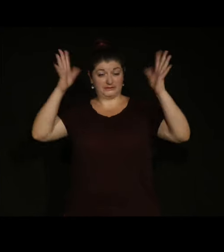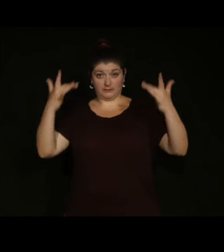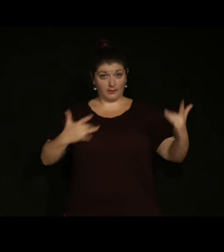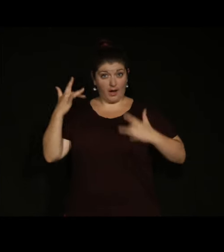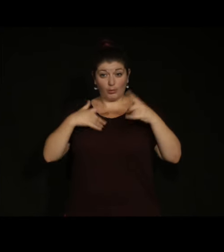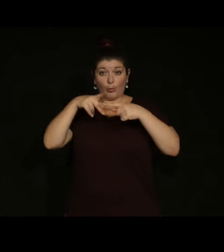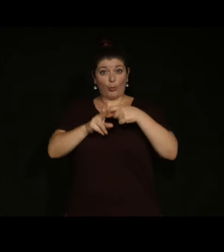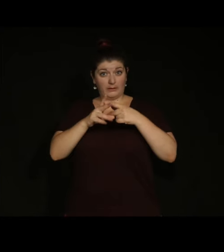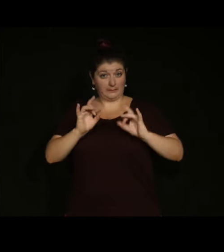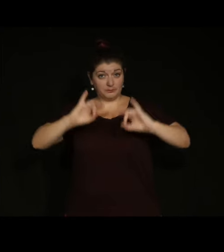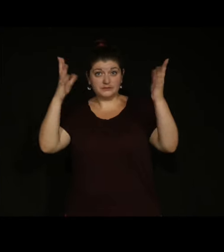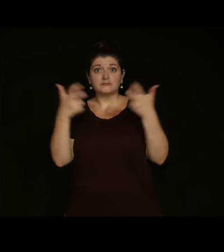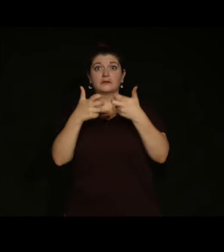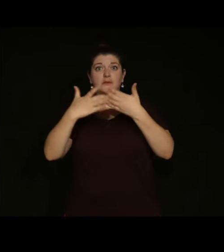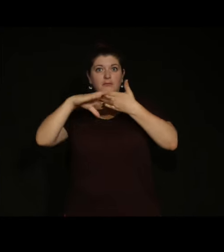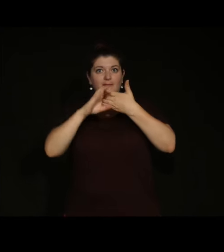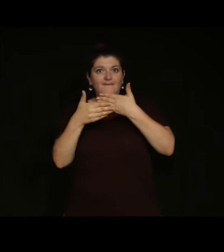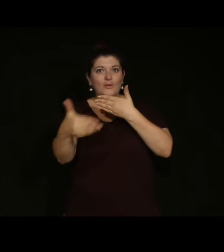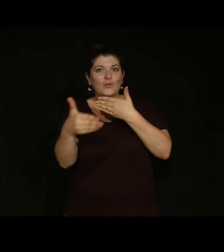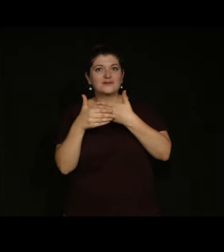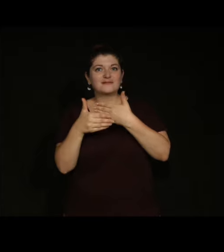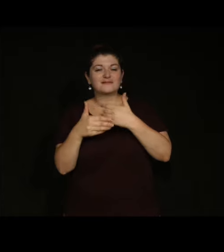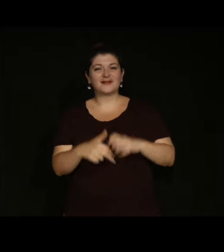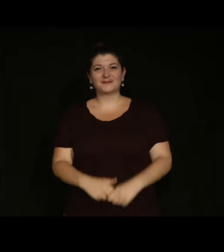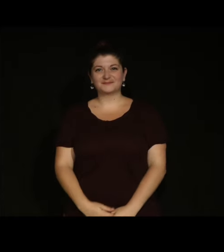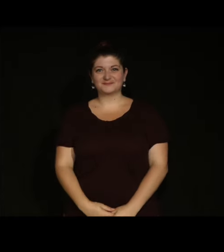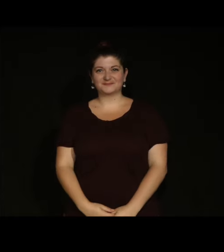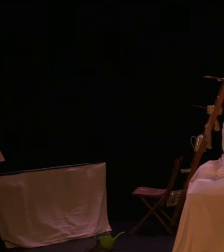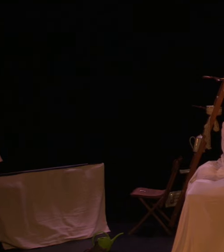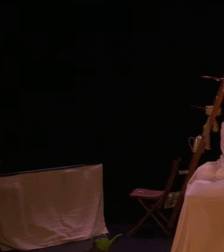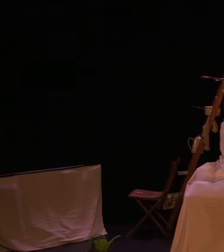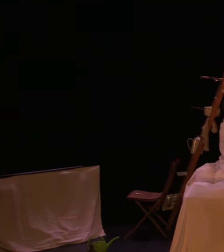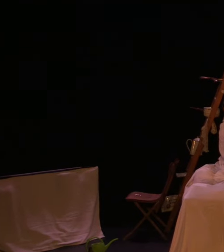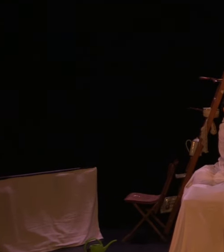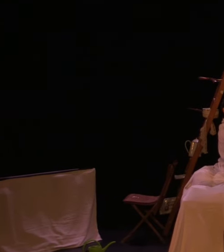avec des outils communs au théâtre, et par exemple, le focus.